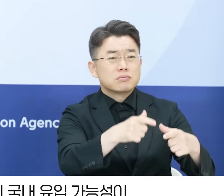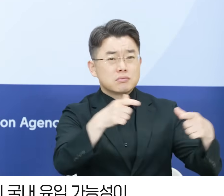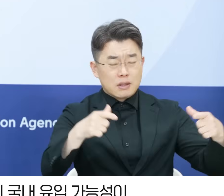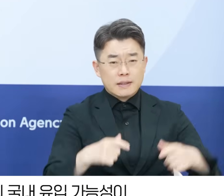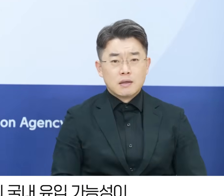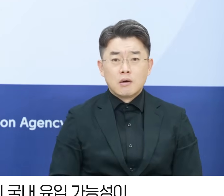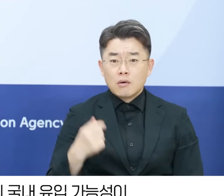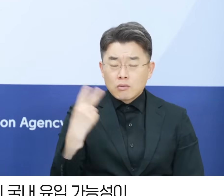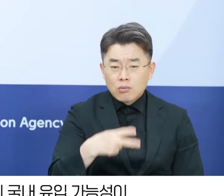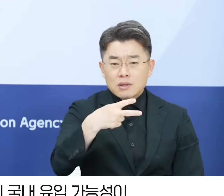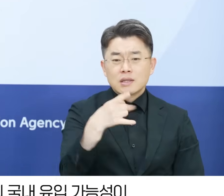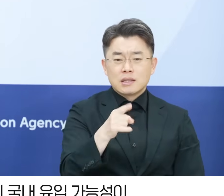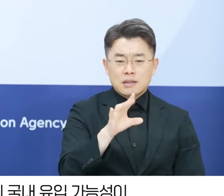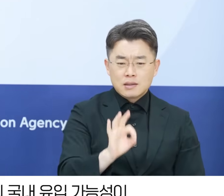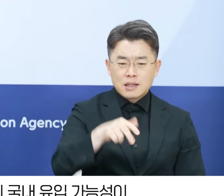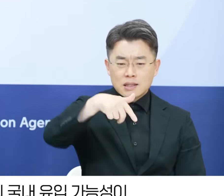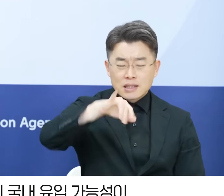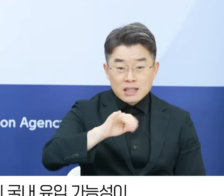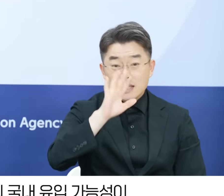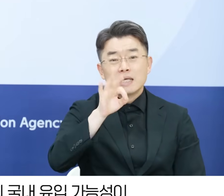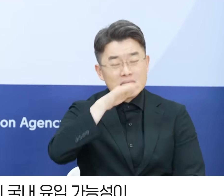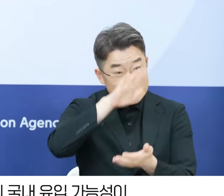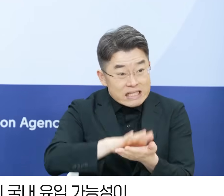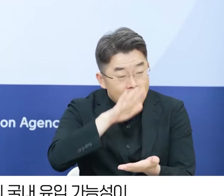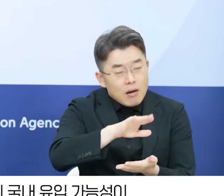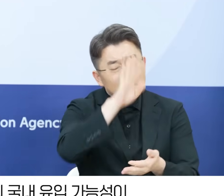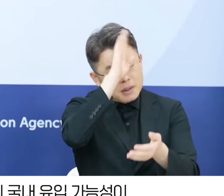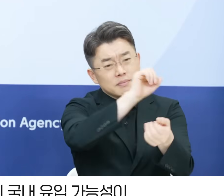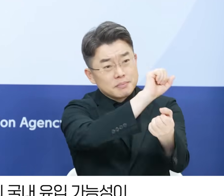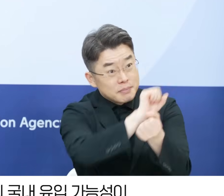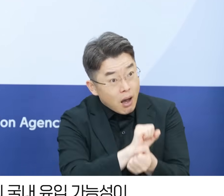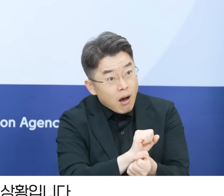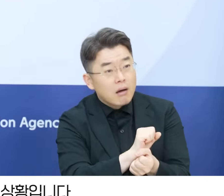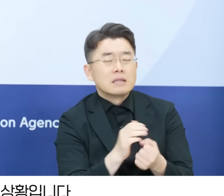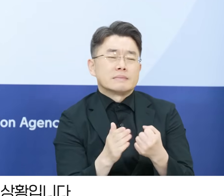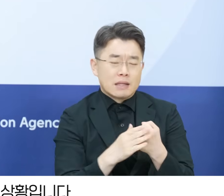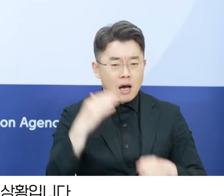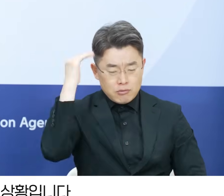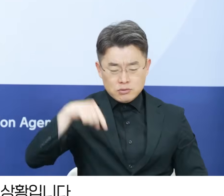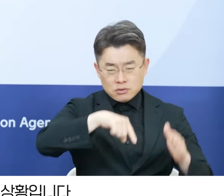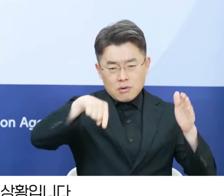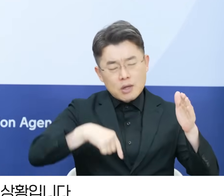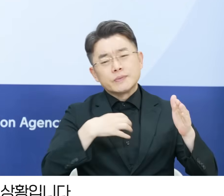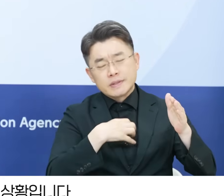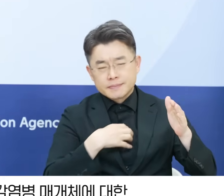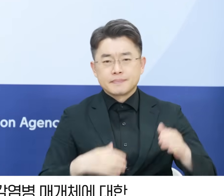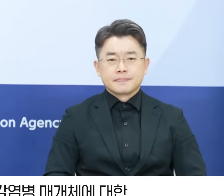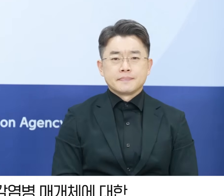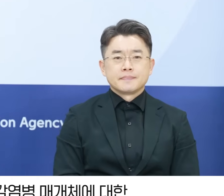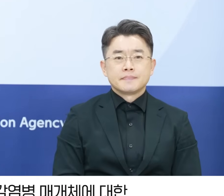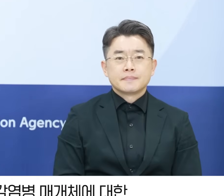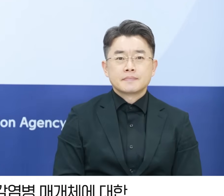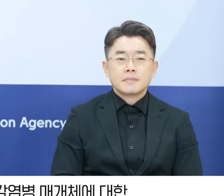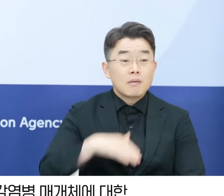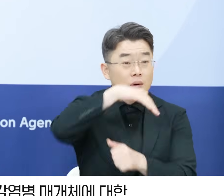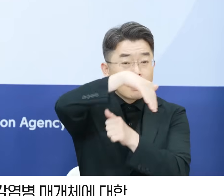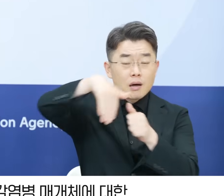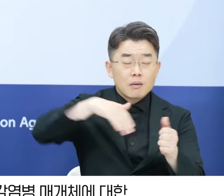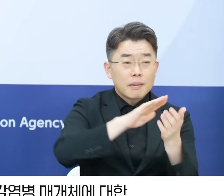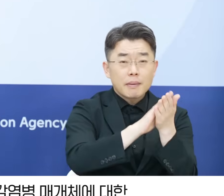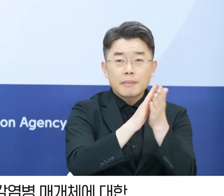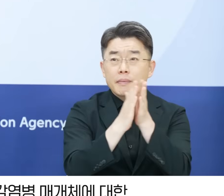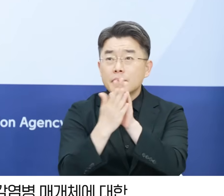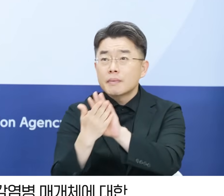병원체와 댕기열 등 해외 감염병의 국내 유입 가능성이 높아지고 있는 상황입니다. 이러한 환경 변화